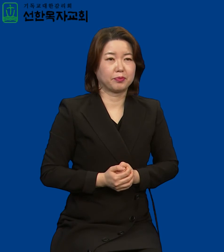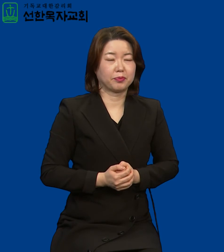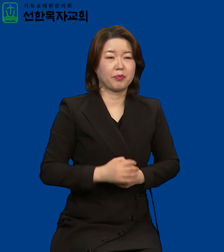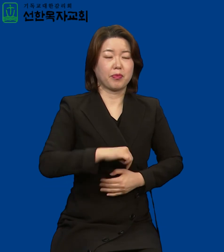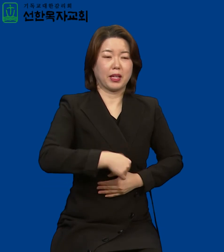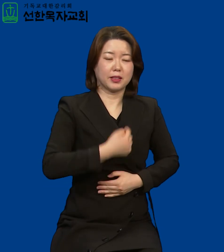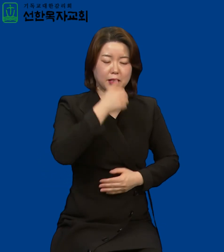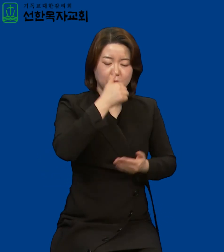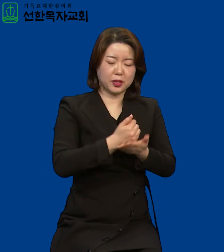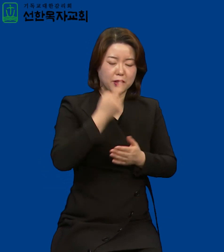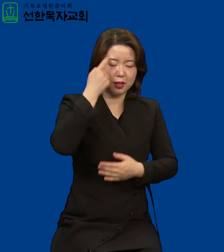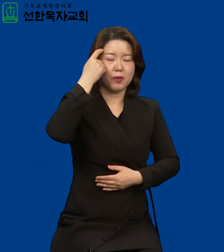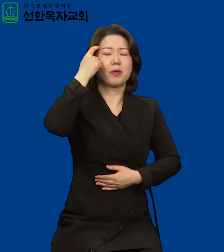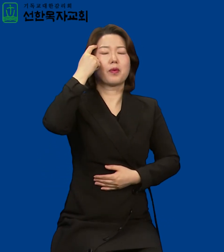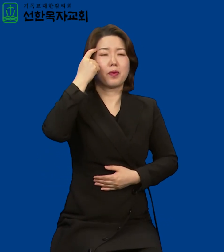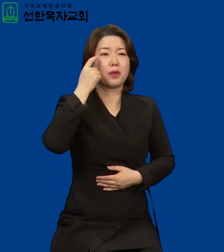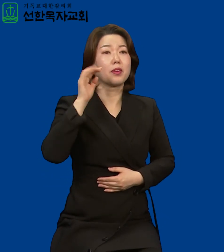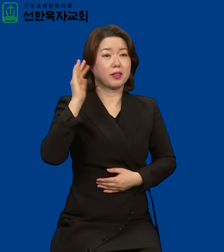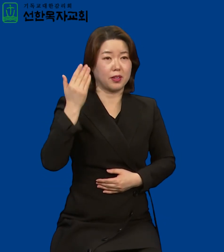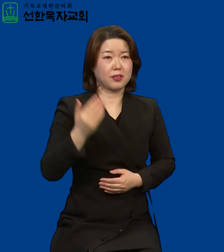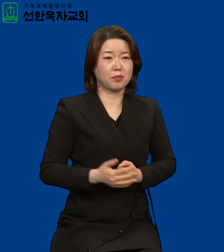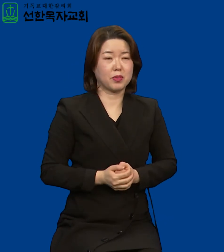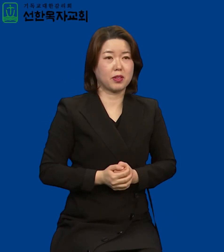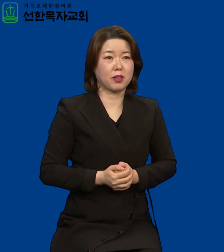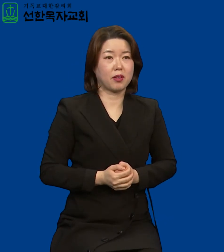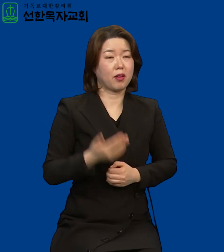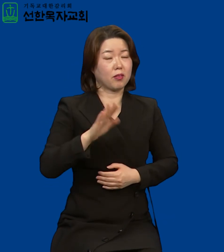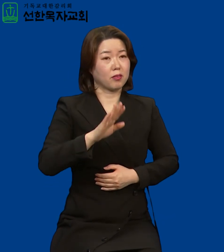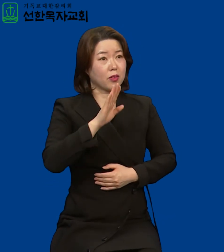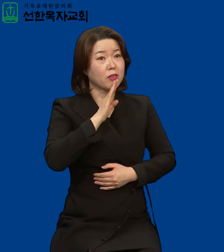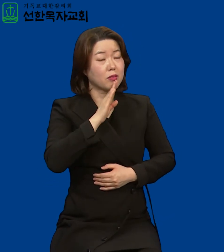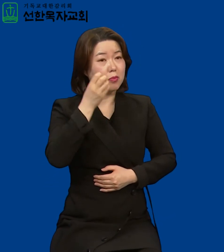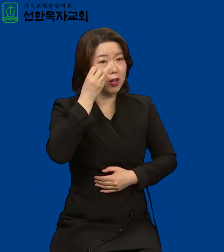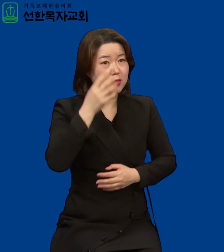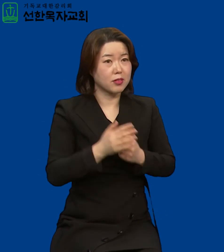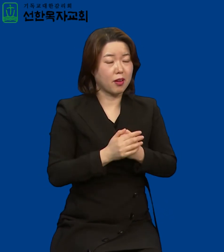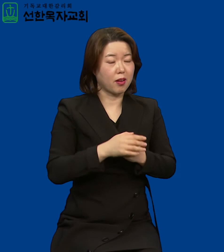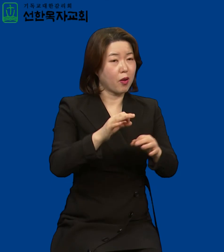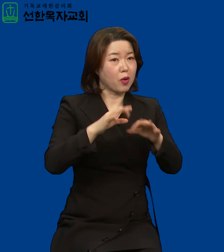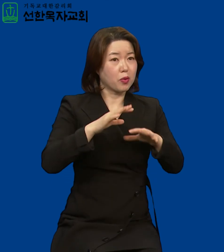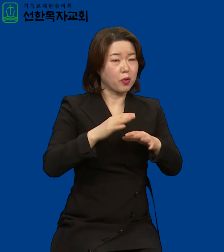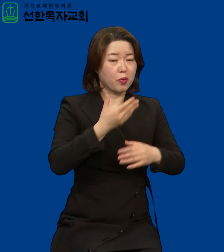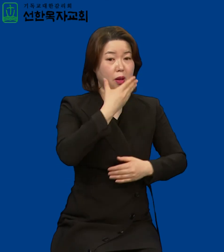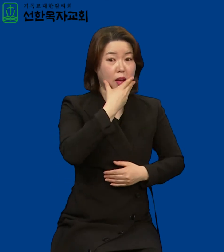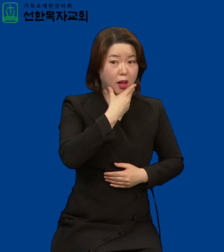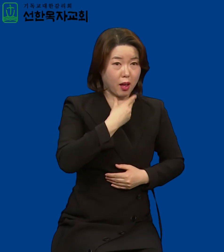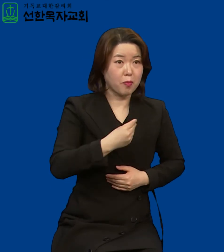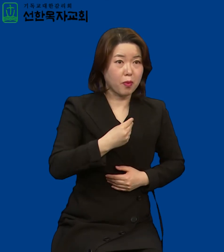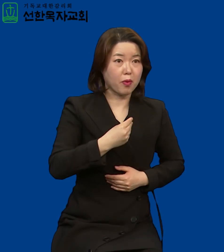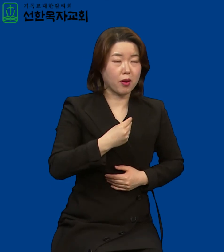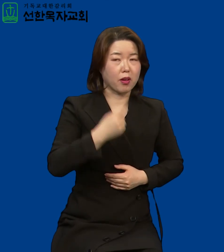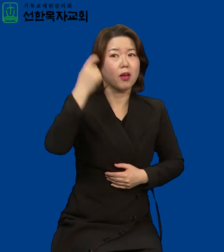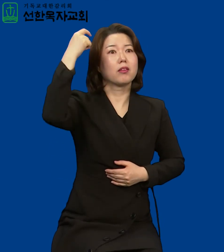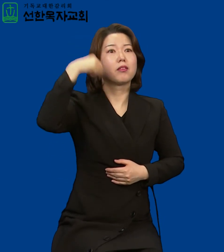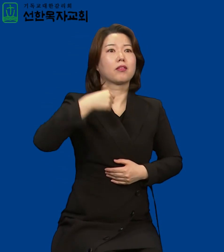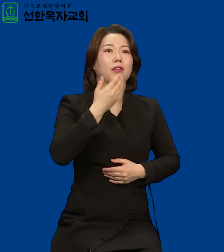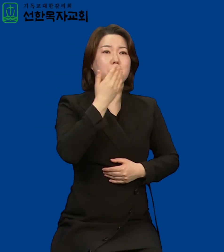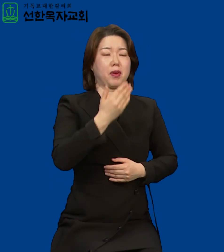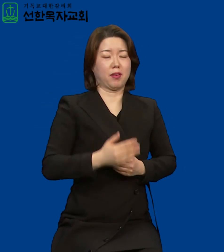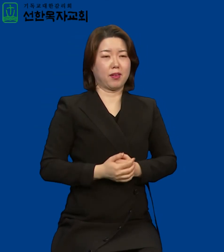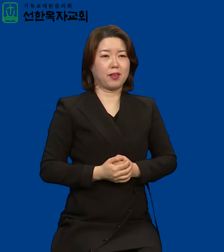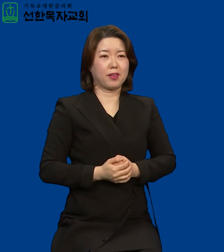자기 죄가 깨달아진 거죠. 근데 참 이상하죠? 그렇게 놀랍게 행복하게 느껴지더라는 거예요.